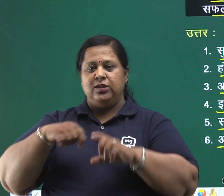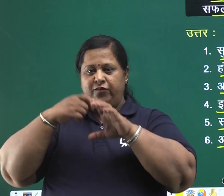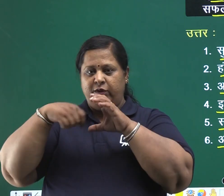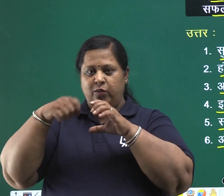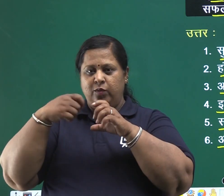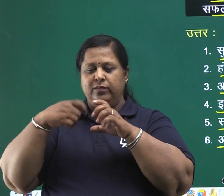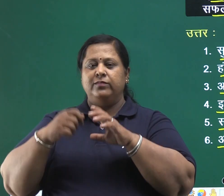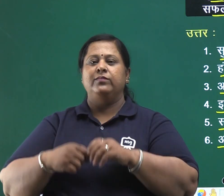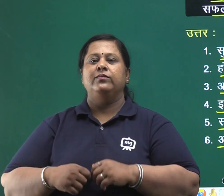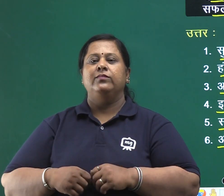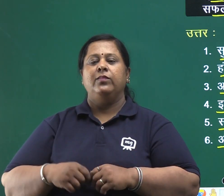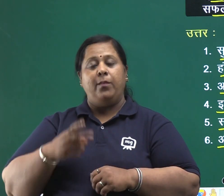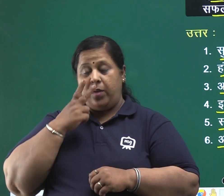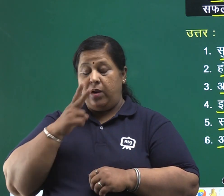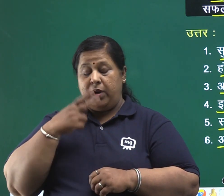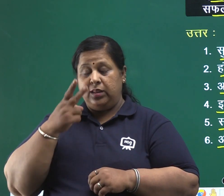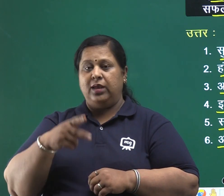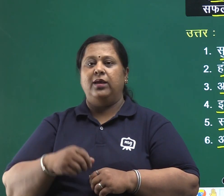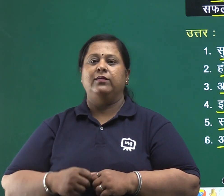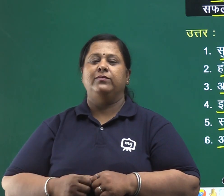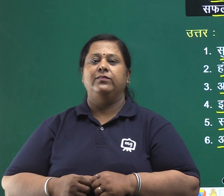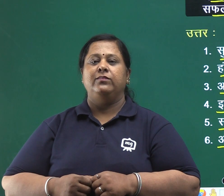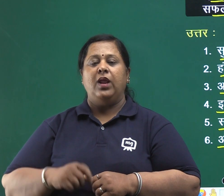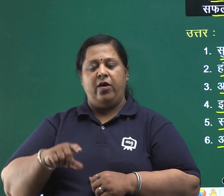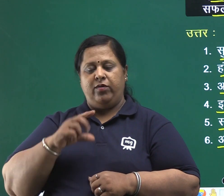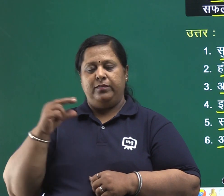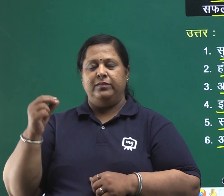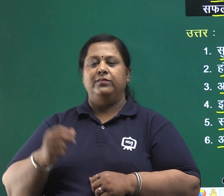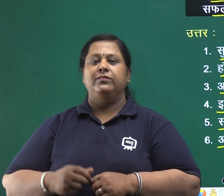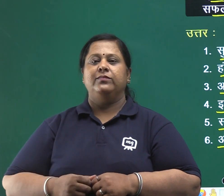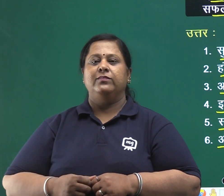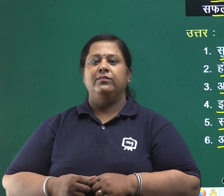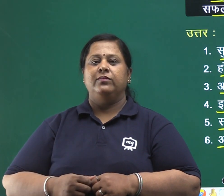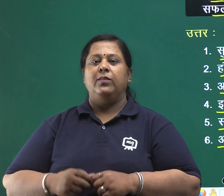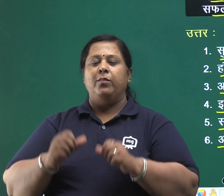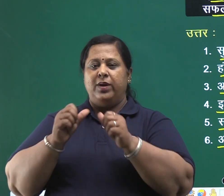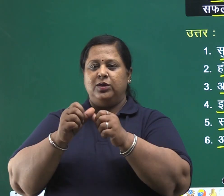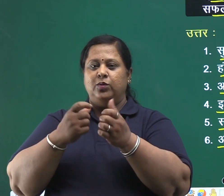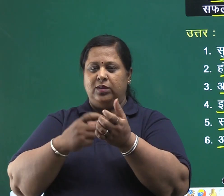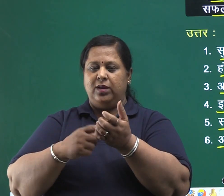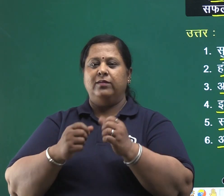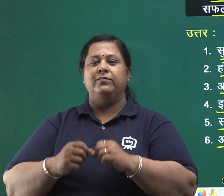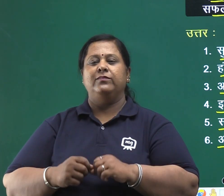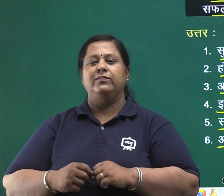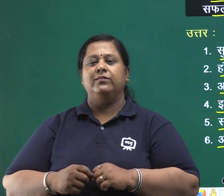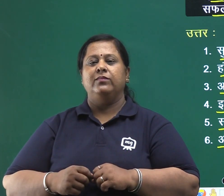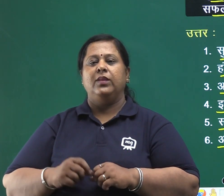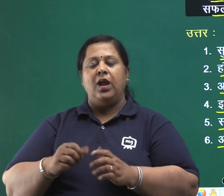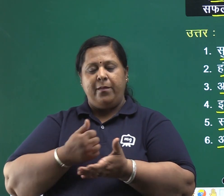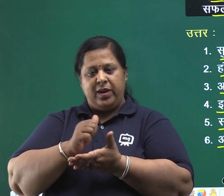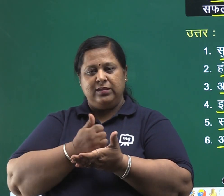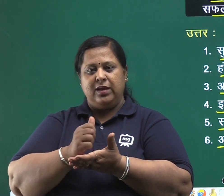को बार बार देखें एवं प्रश्नोत्तर